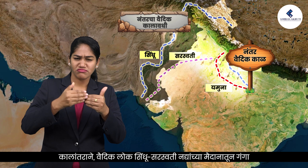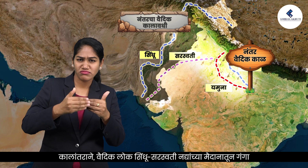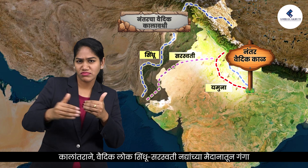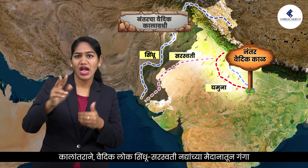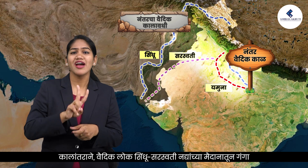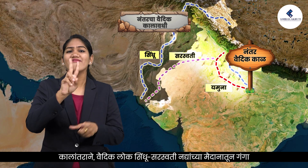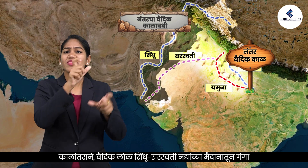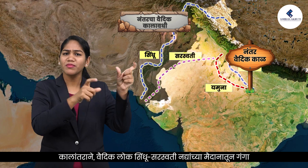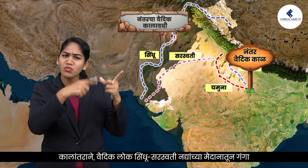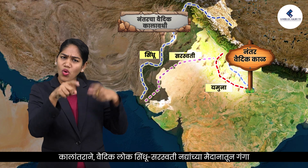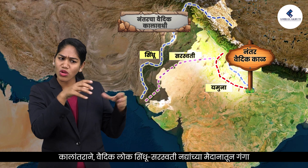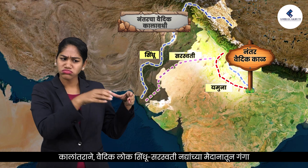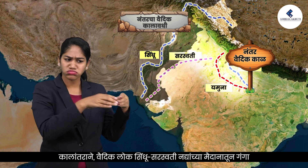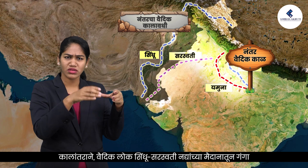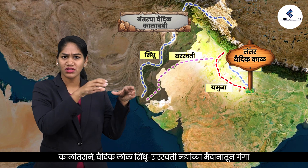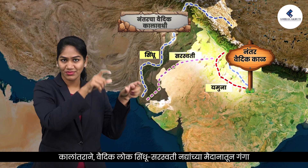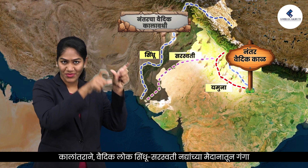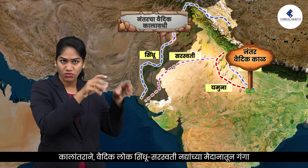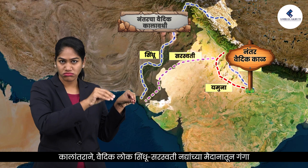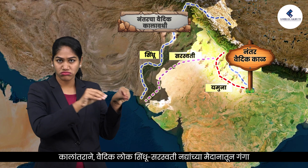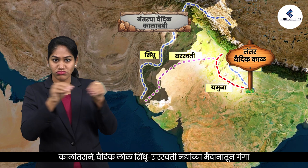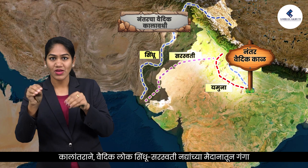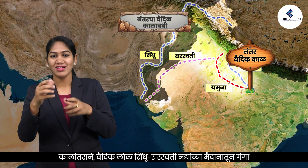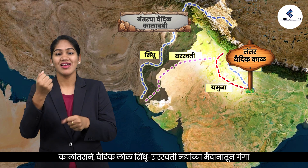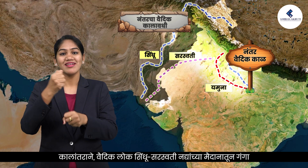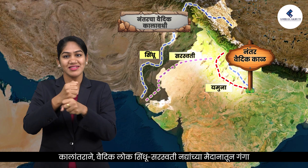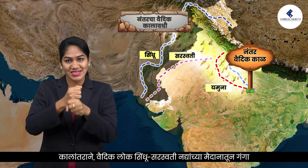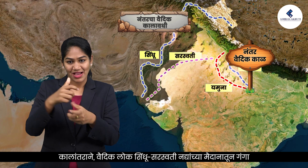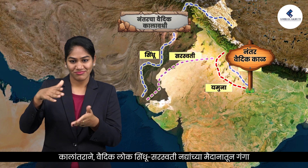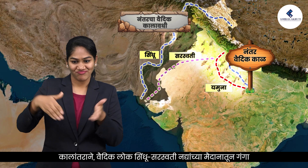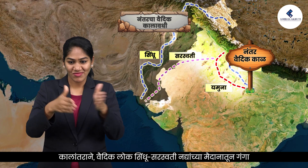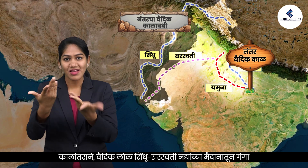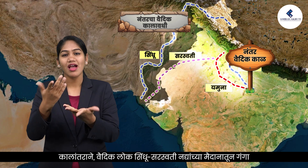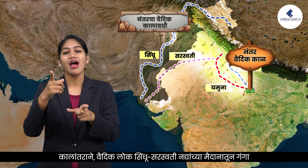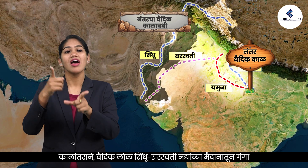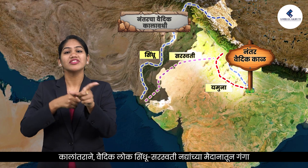कालांतराने वैदिक लोक सिंधू सरस्वती नद्यांच्या मैदानातून गंगा